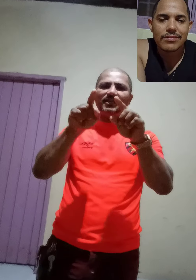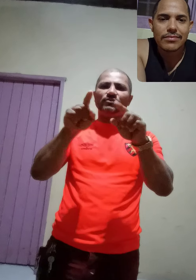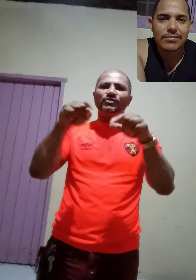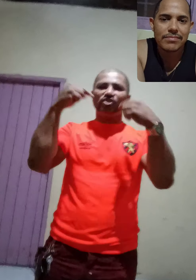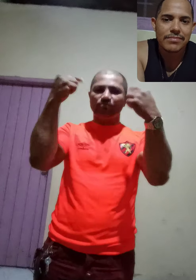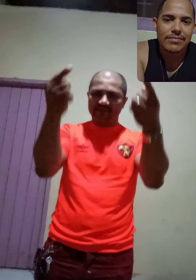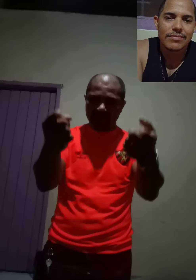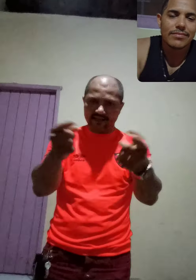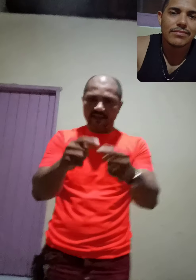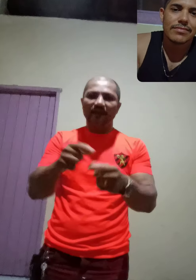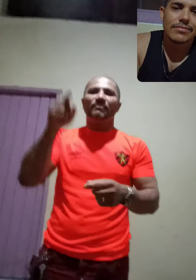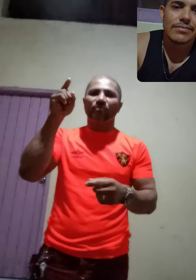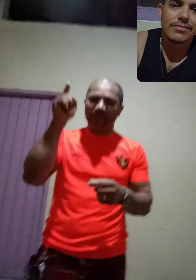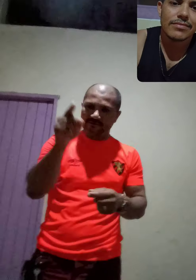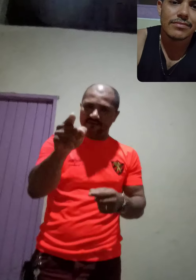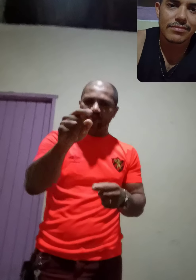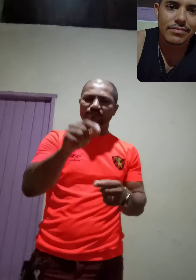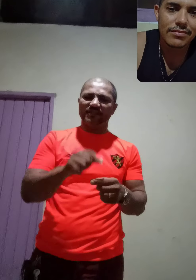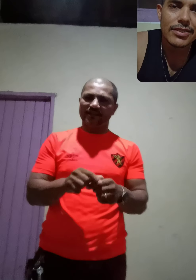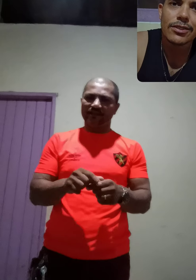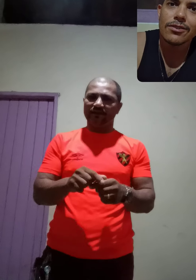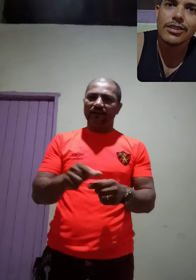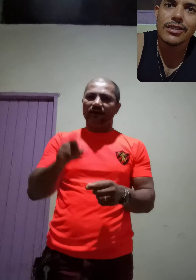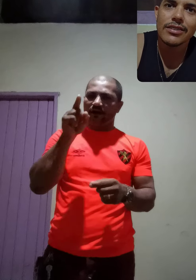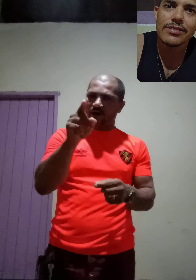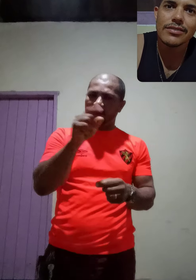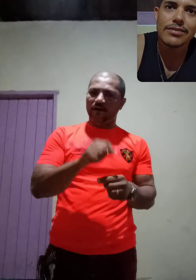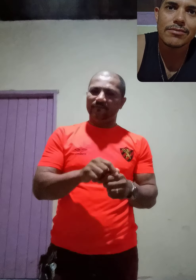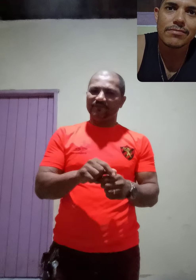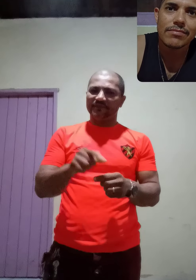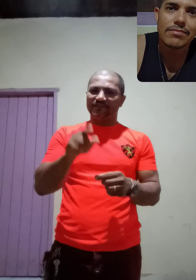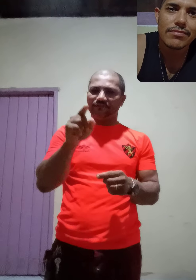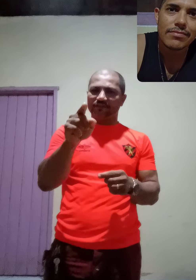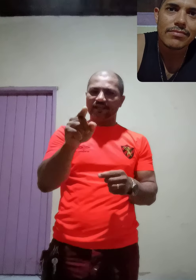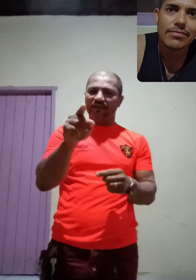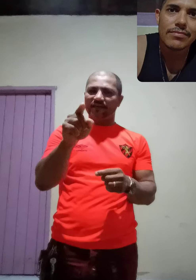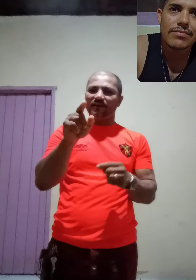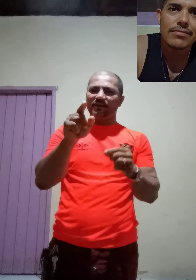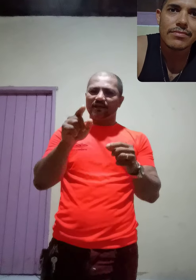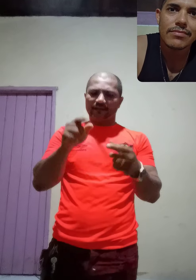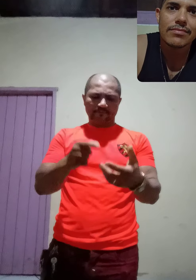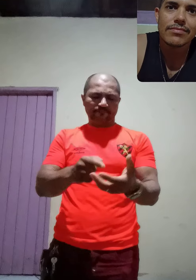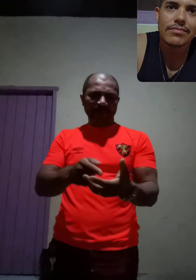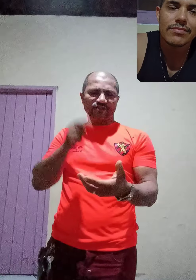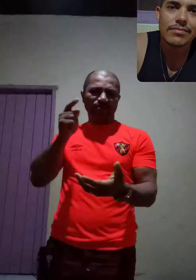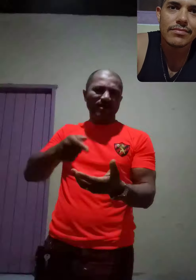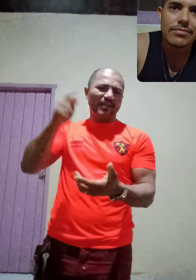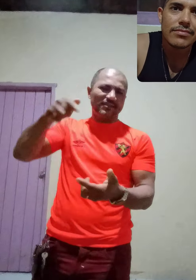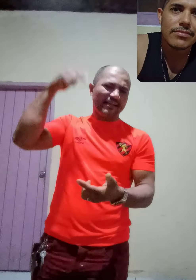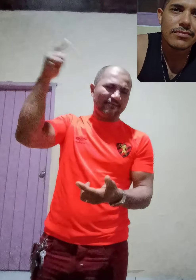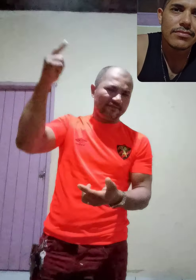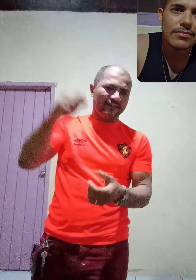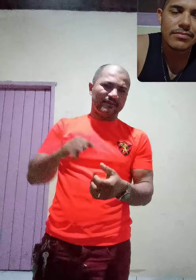que te perseguirem, porque vão te perseguir. Ó, se você pensou em crescer na vida,